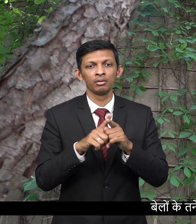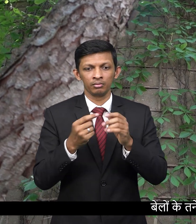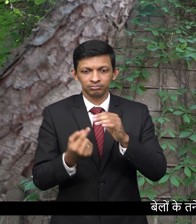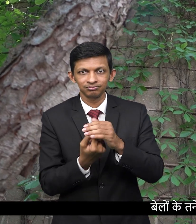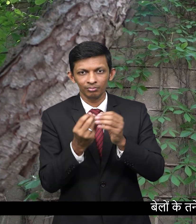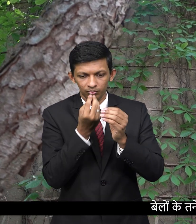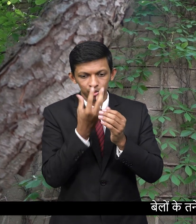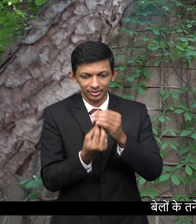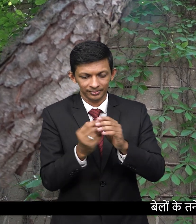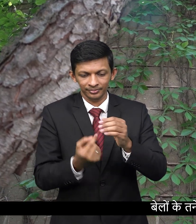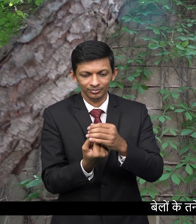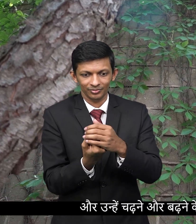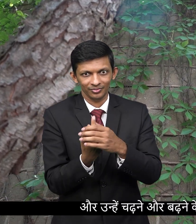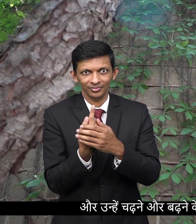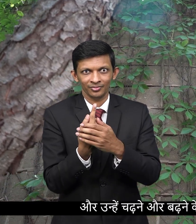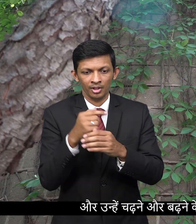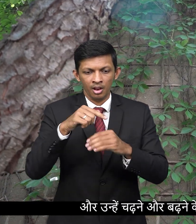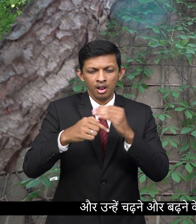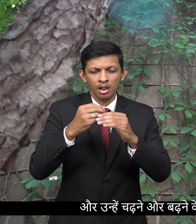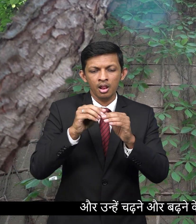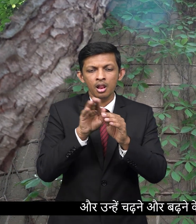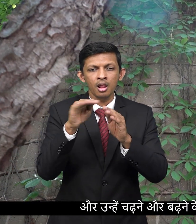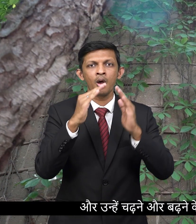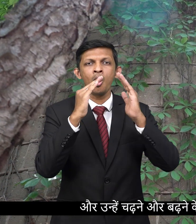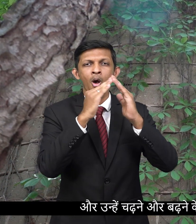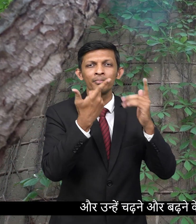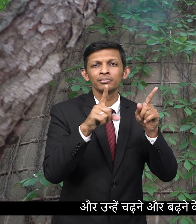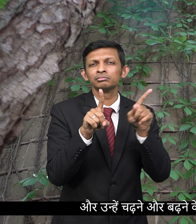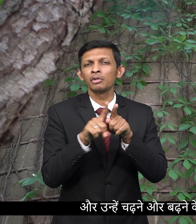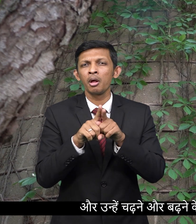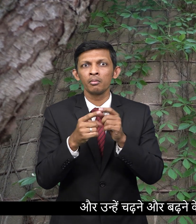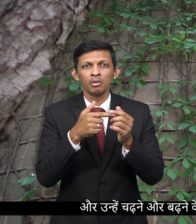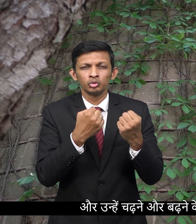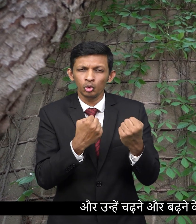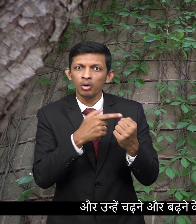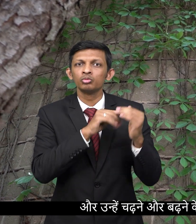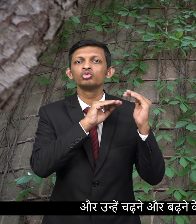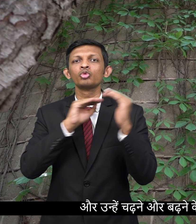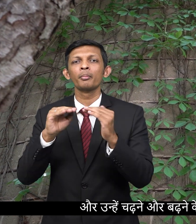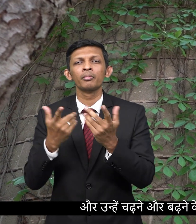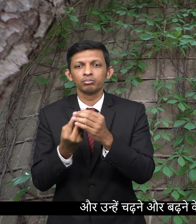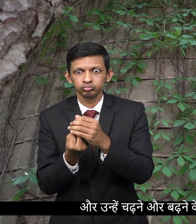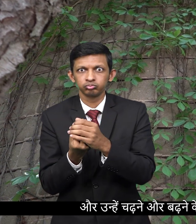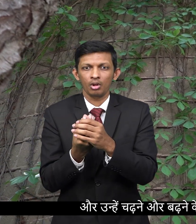बेलों के तने कमजोर होते हैं और उन्हें चढ़ने और बढ़ने के लिए सहारे की जरूरत होती है।